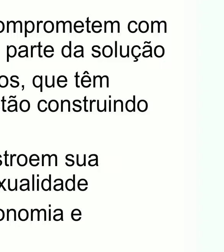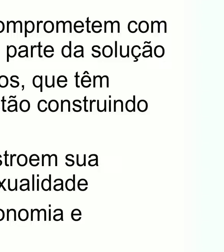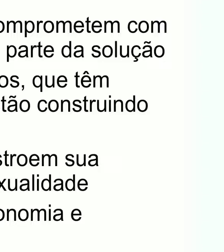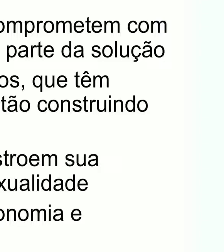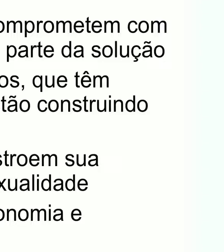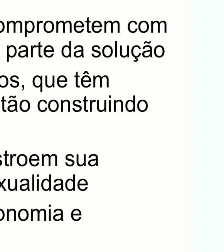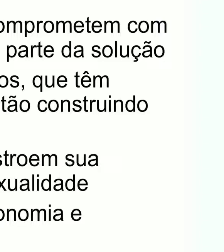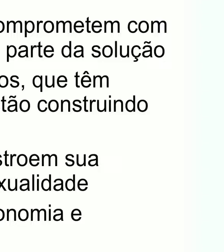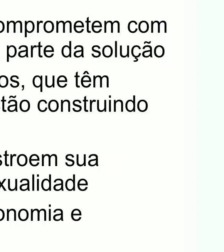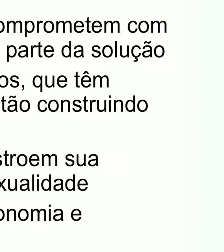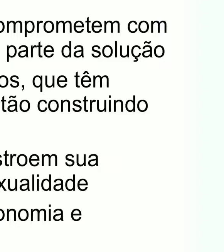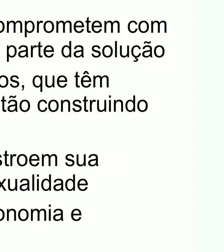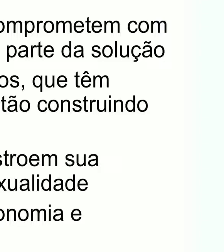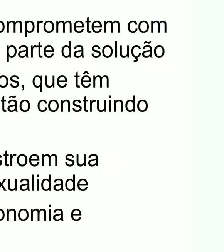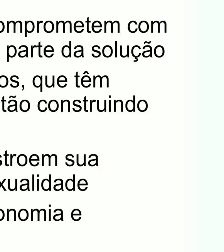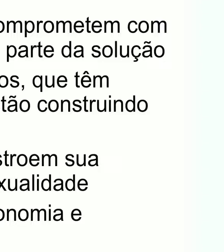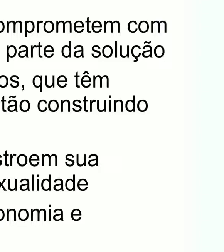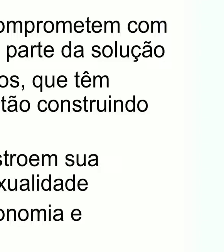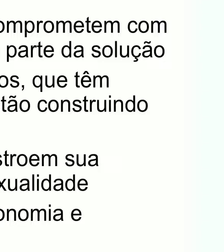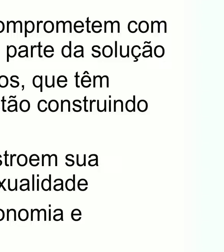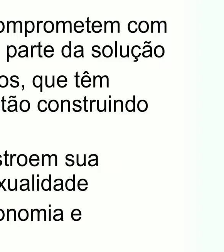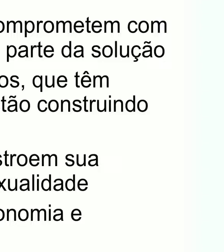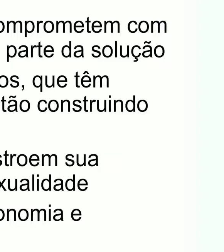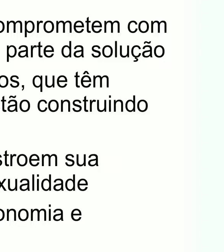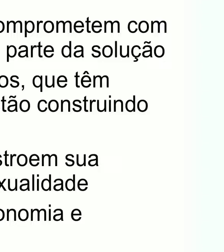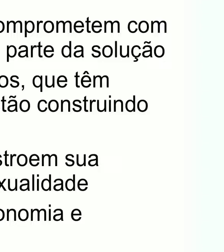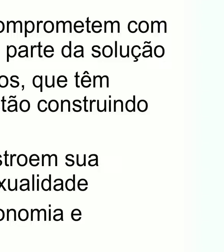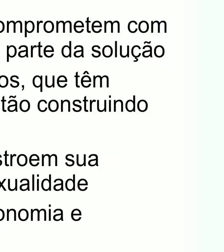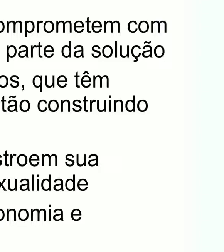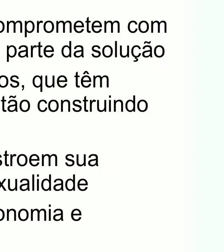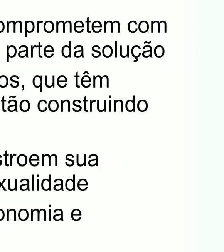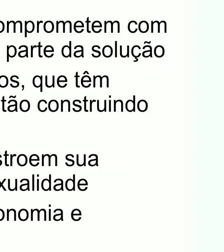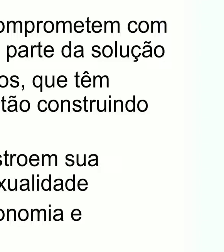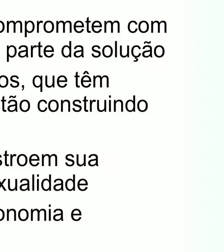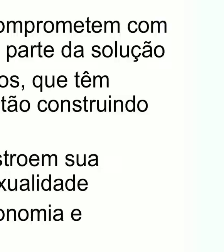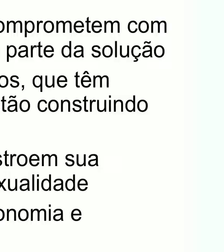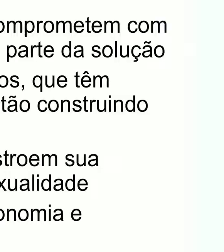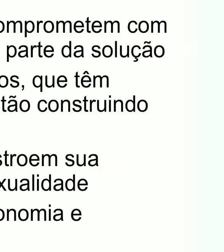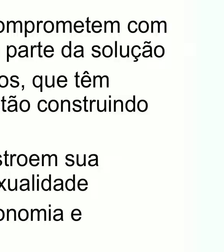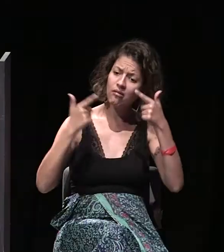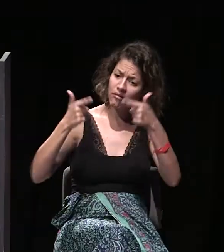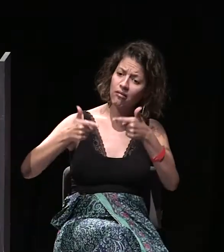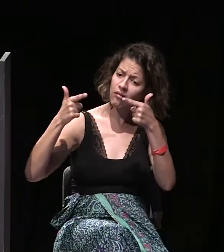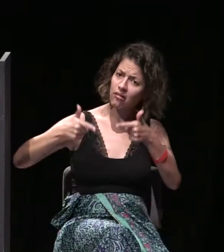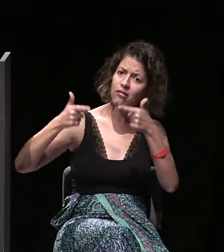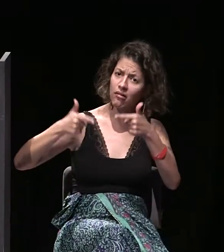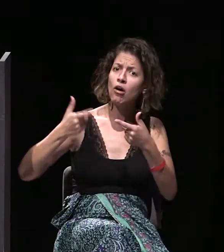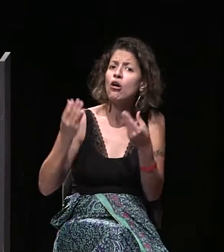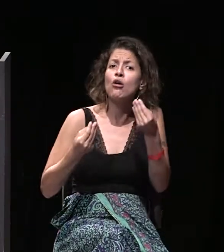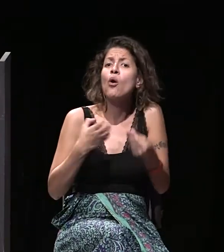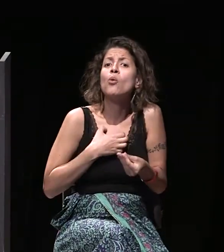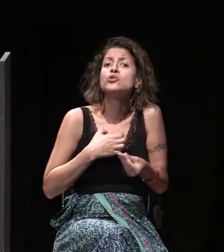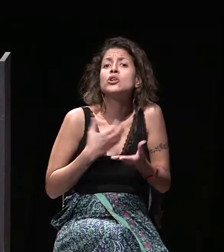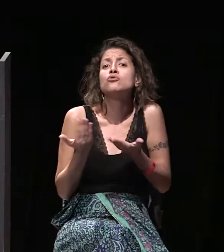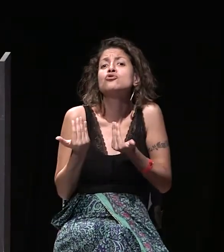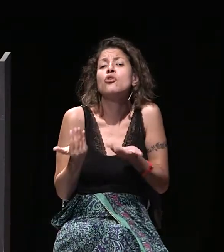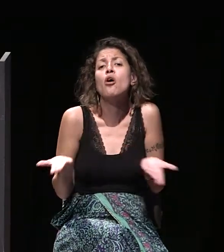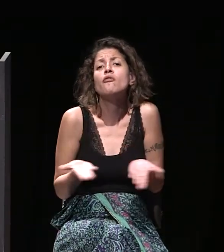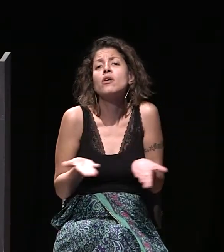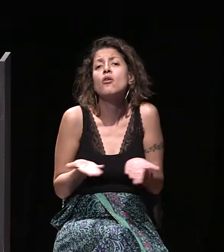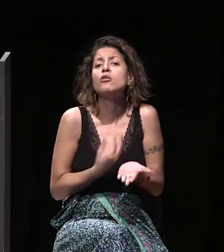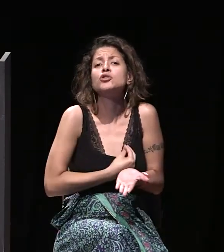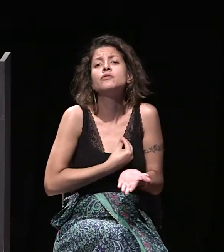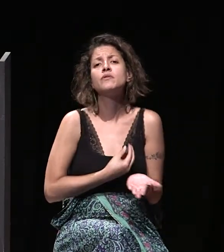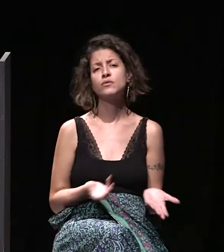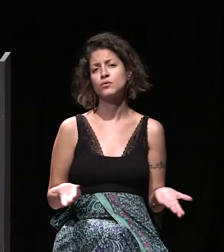essas tatuagens, não sei o quê. Então, se começa a criticar e a questionar a maneira como os jovens estão vivendo suas